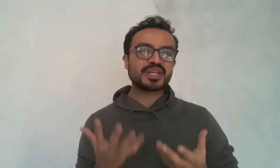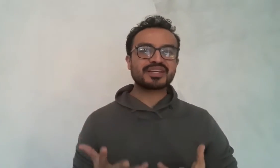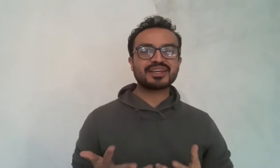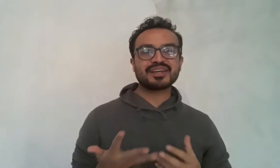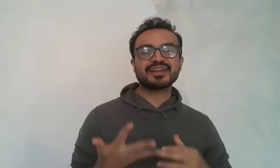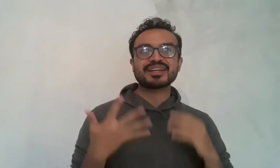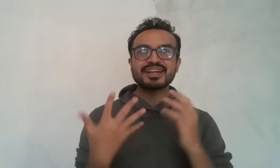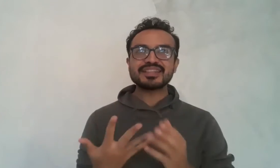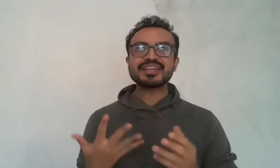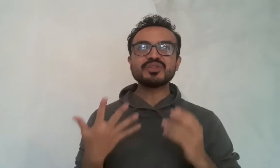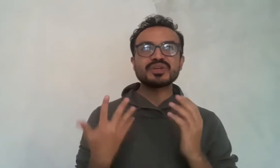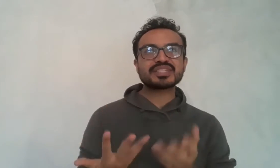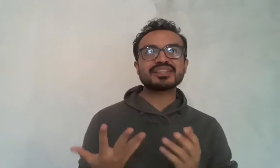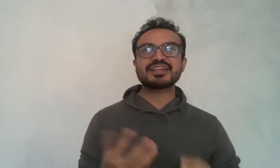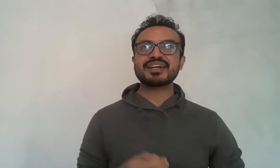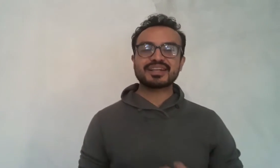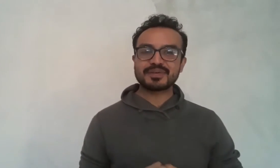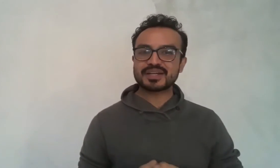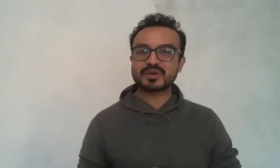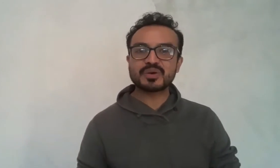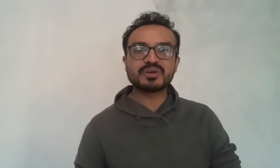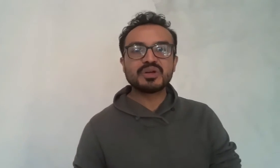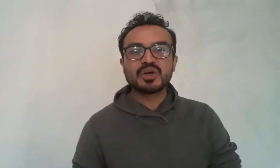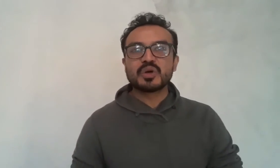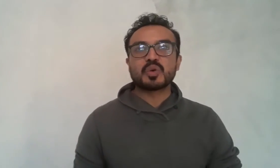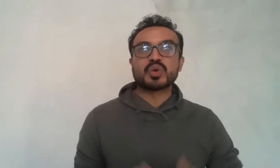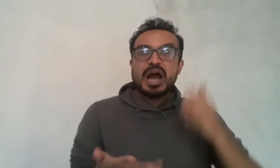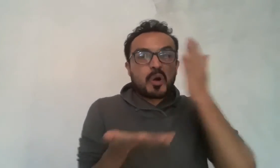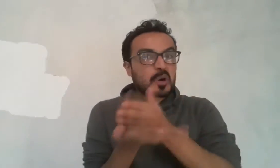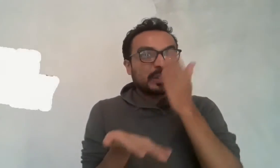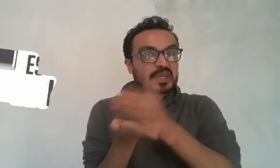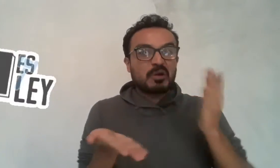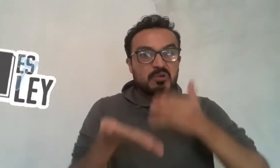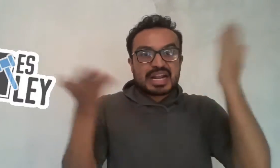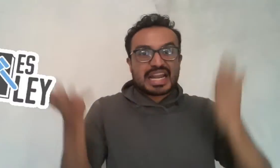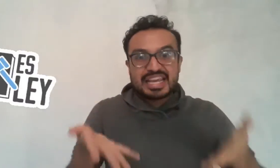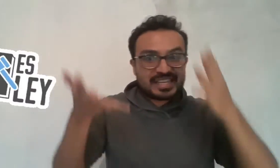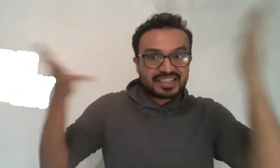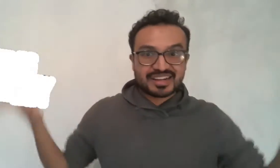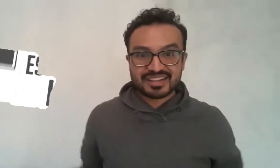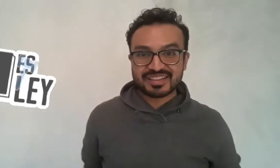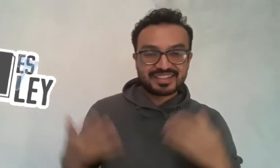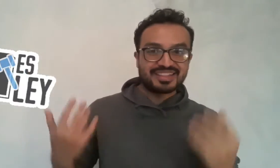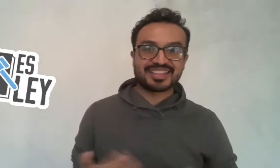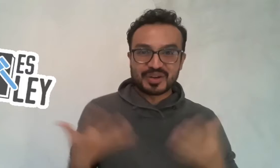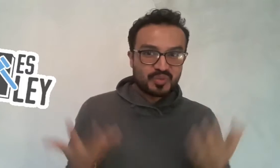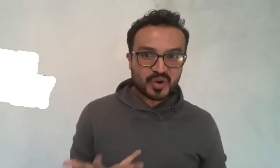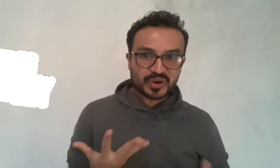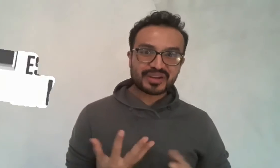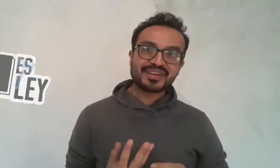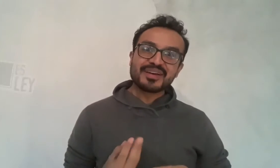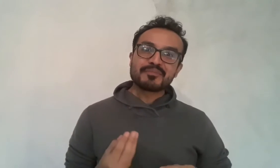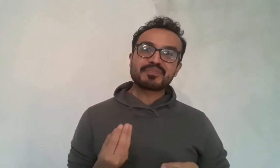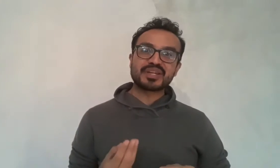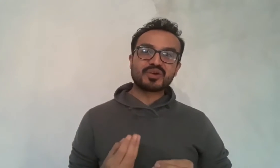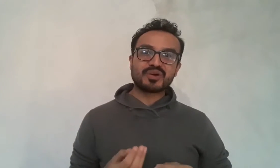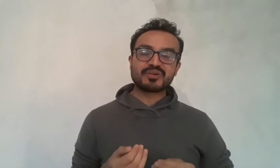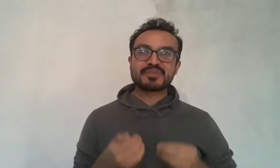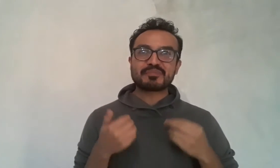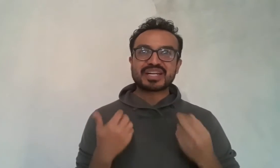que en realidad no es que tenga que ver con una orden o una ley del humor, pero me parece